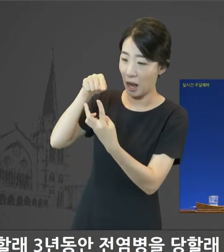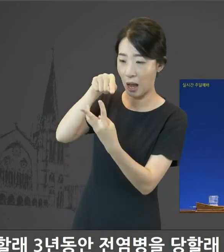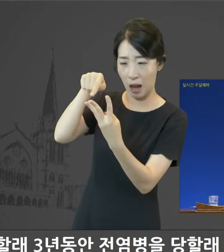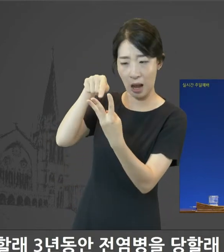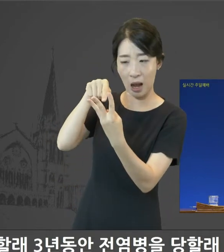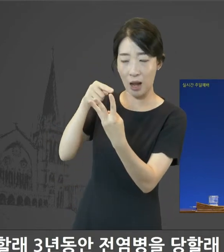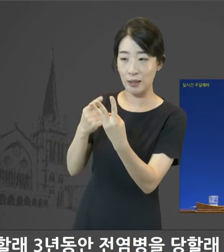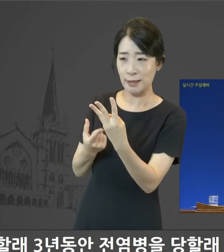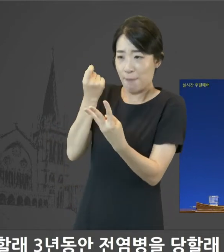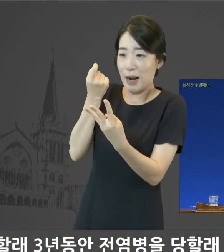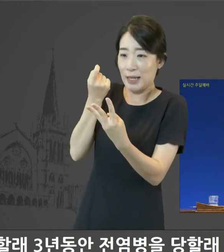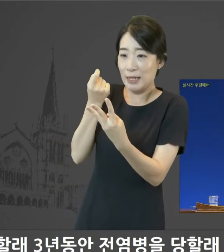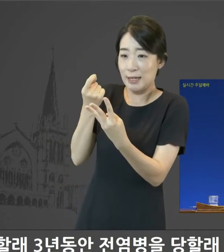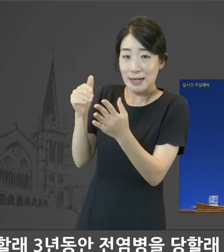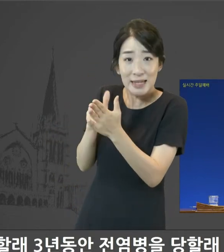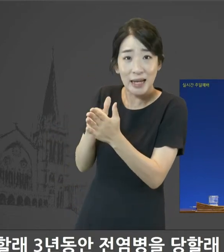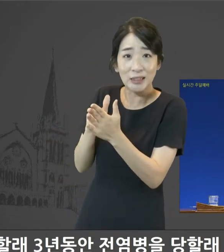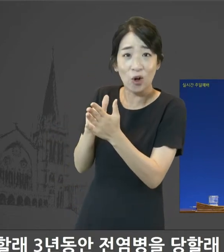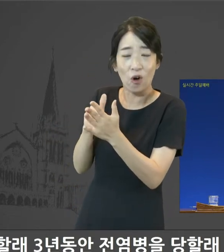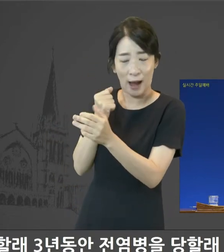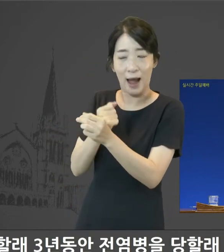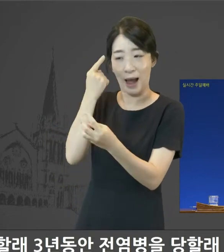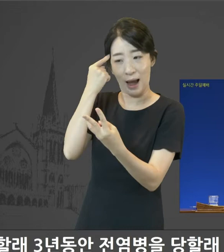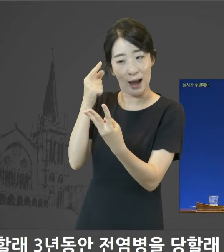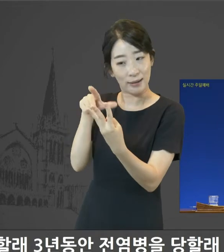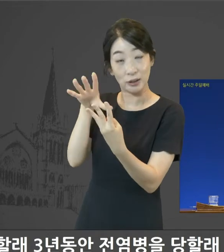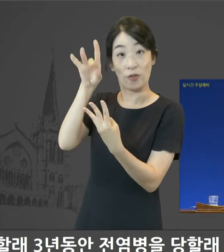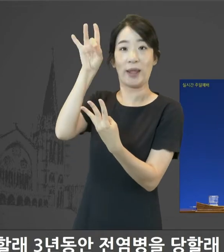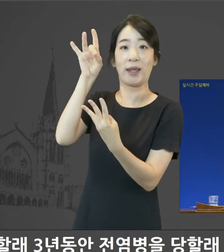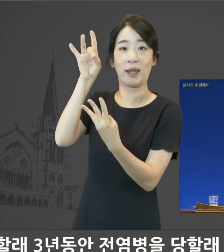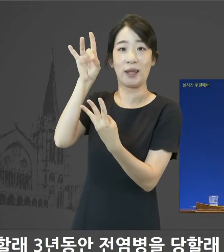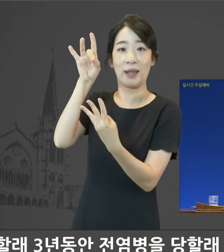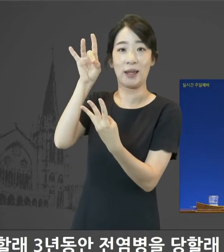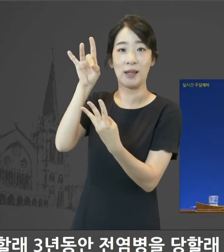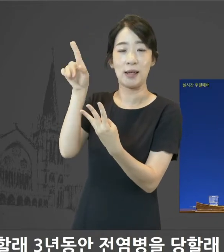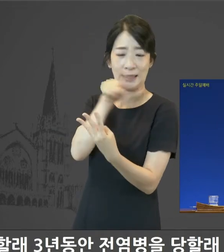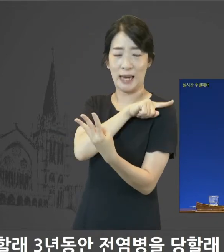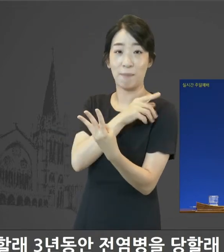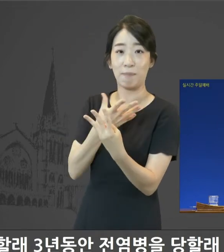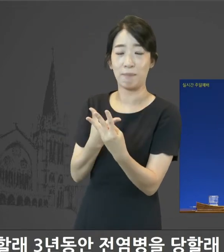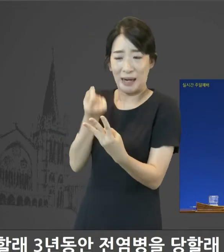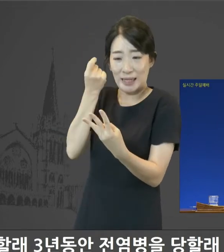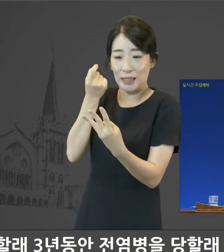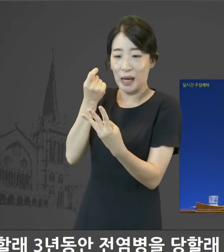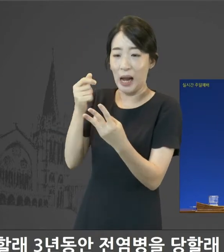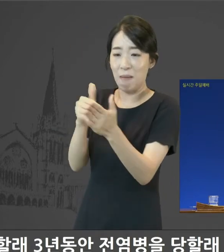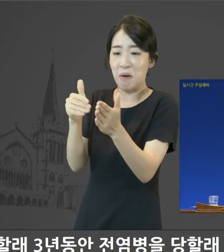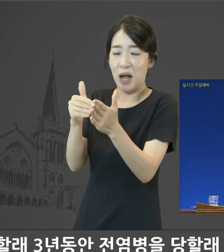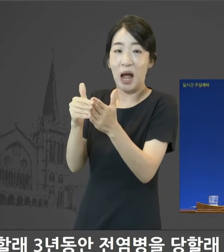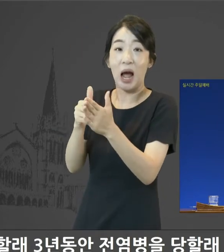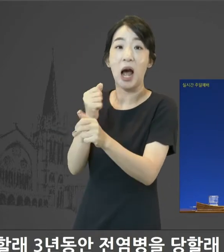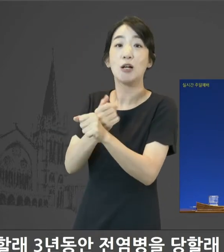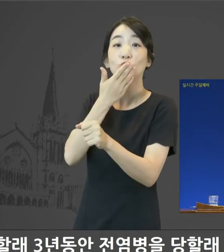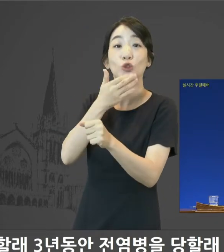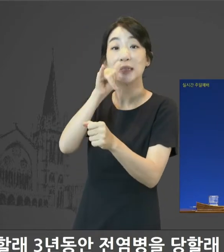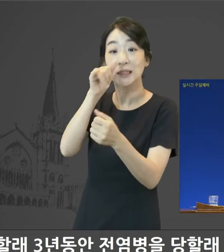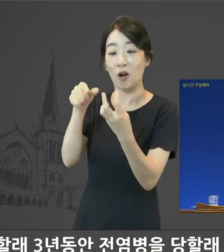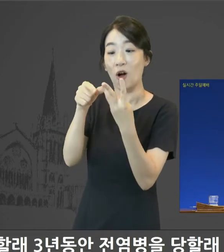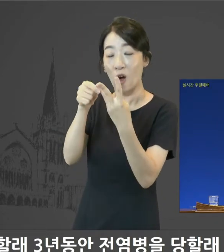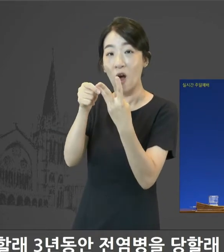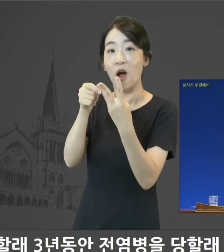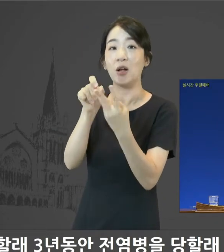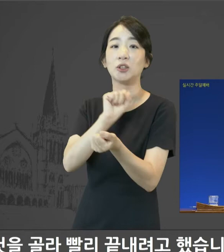제일 빨리 끝내는 게 낫겠다. 저도 그럴 것 같아요. 제일 빨리 끝내는 게 낫겠다. 그래서 3번